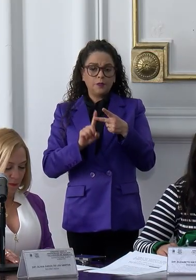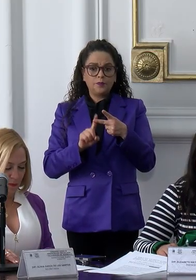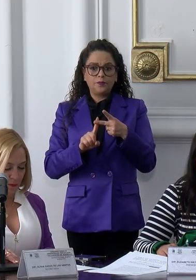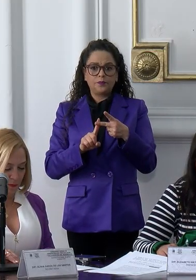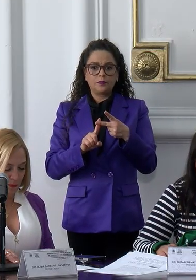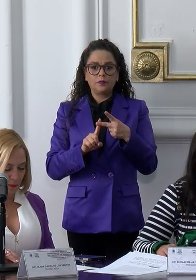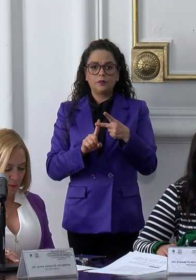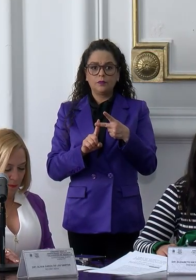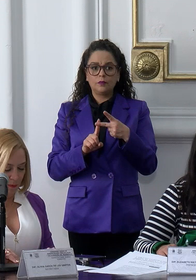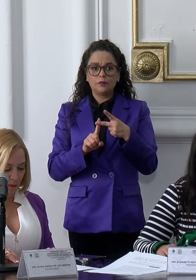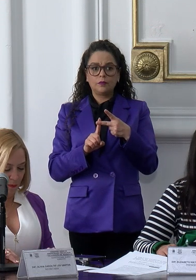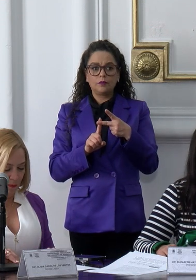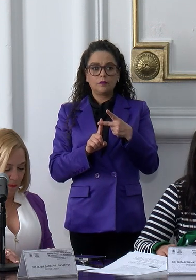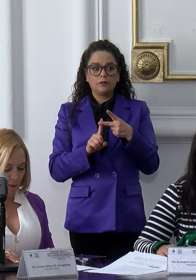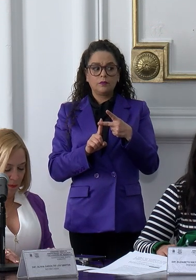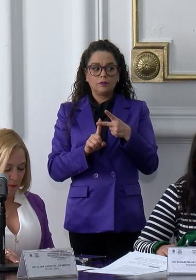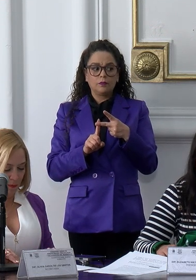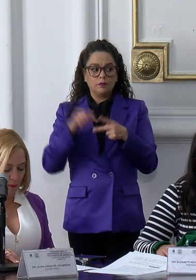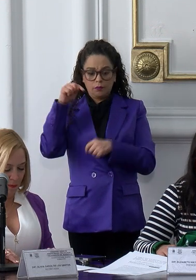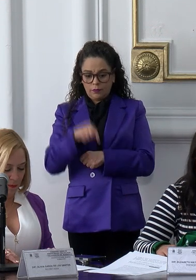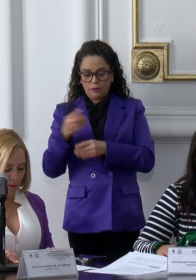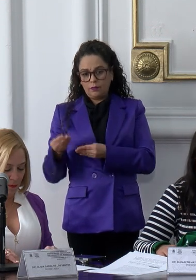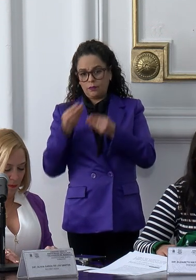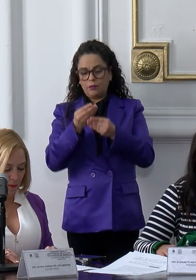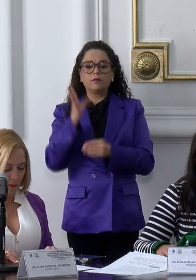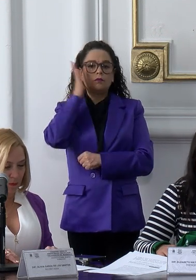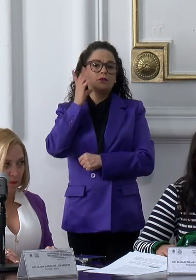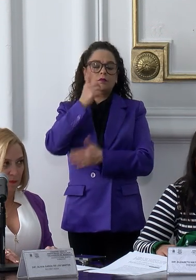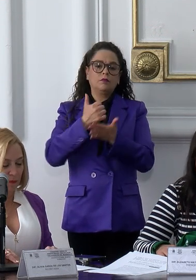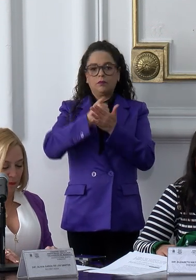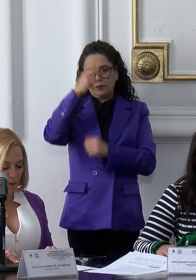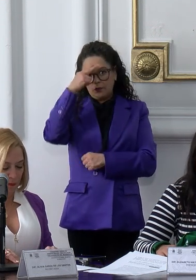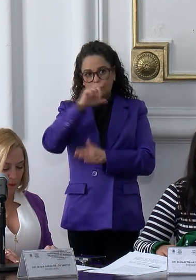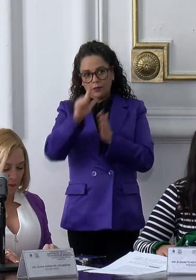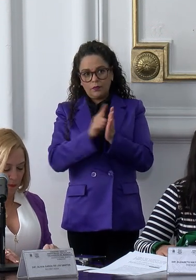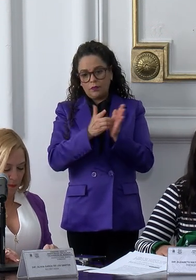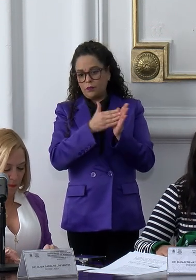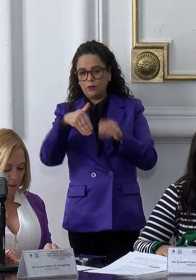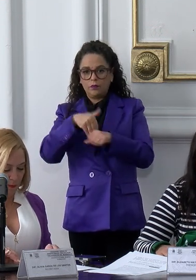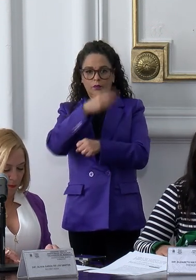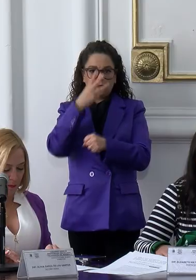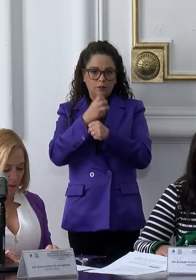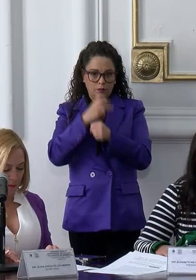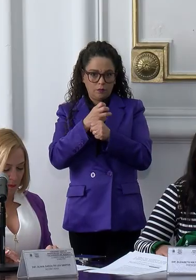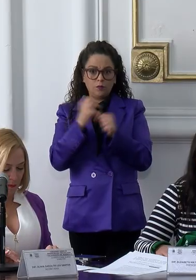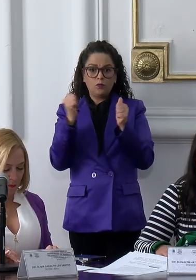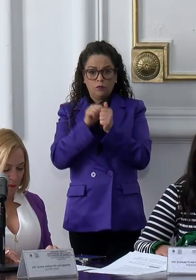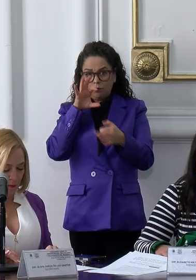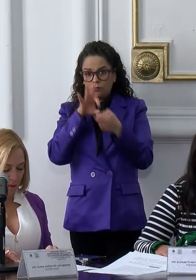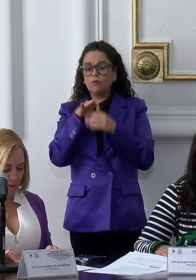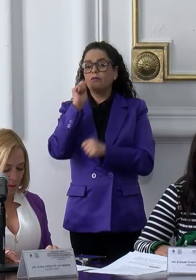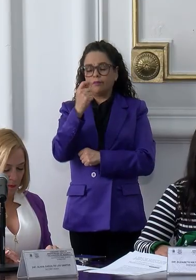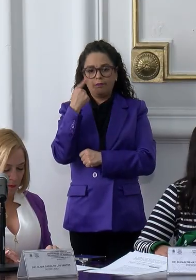consideración del H. Pleno del Congreso de la Ciudad de México, tercera legislatura, el decreto en los términos siguientes. El Congreso de la